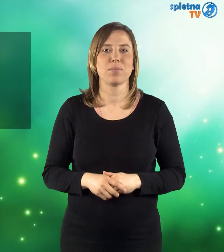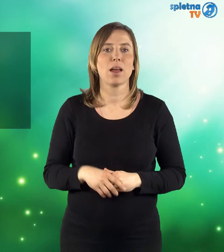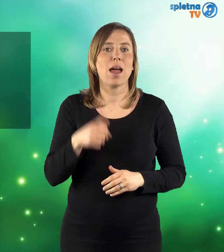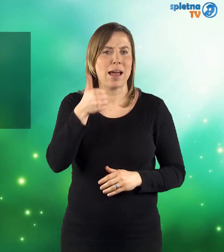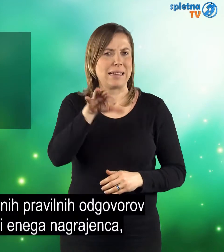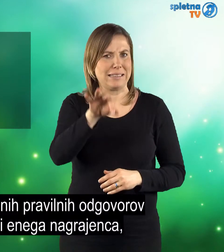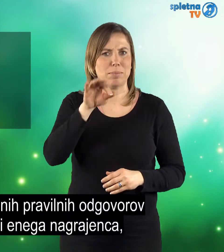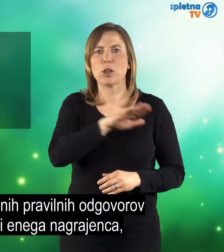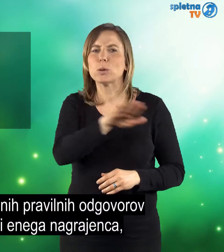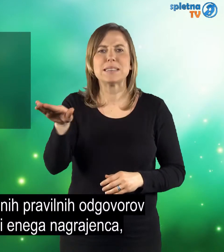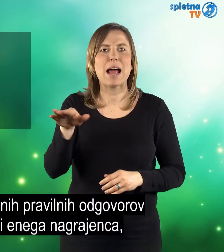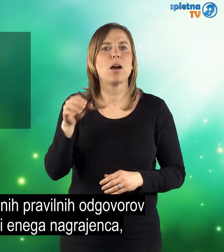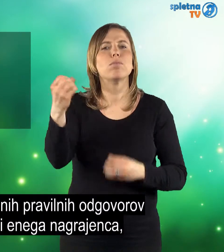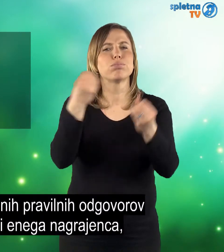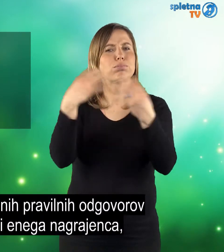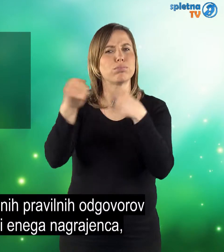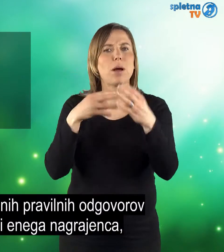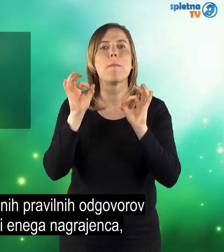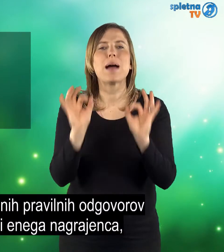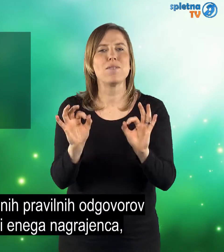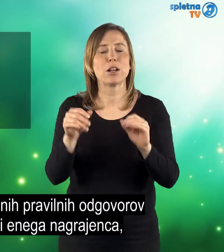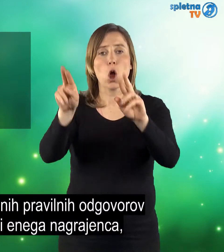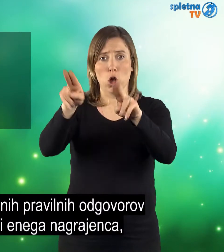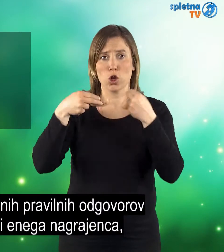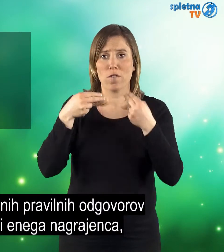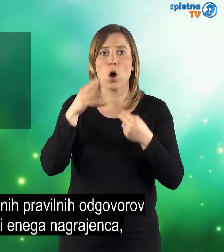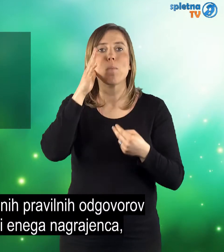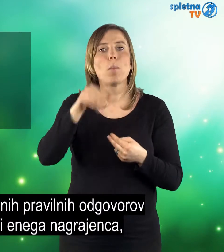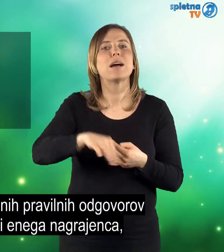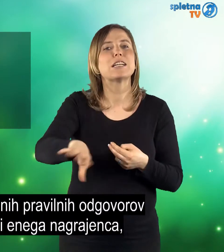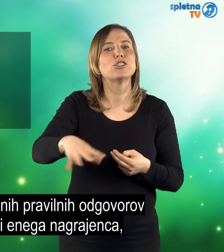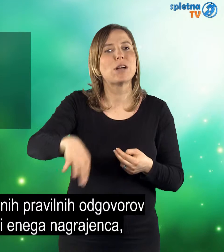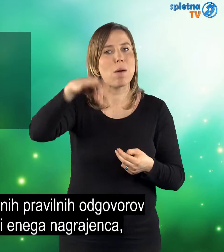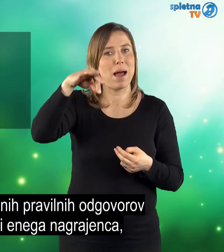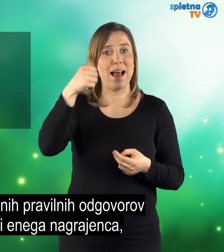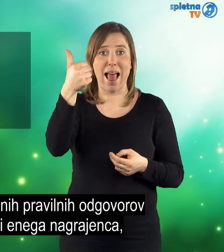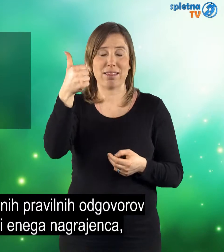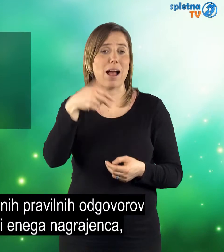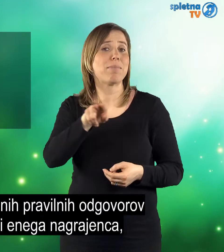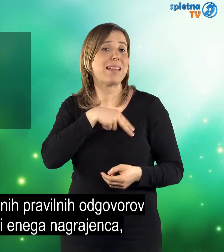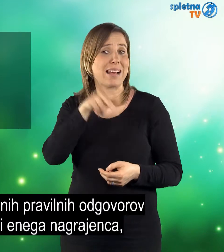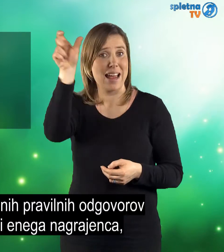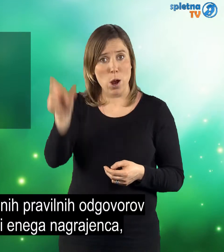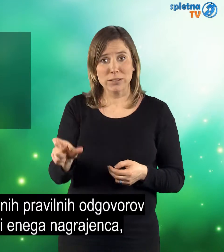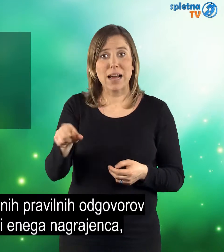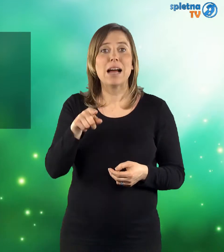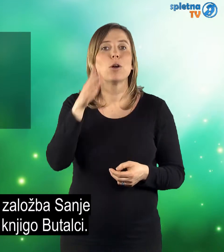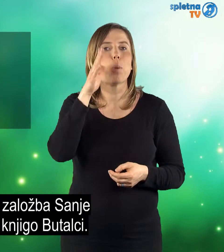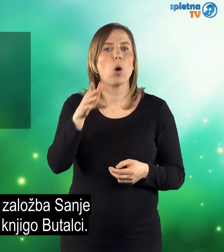spletna.tv@zveza-gns.si s pripisom Knjigožer. Izmed vseh poslanih pravilnih odgovorov bomo izžrebali enega nagrajenca,